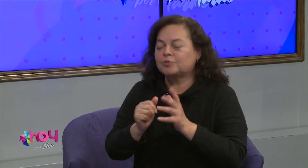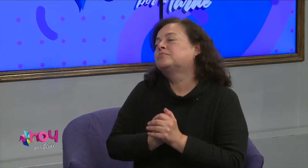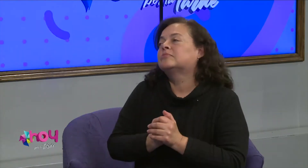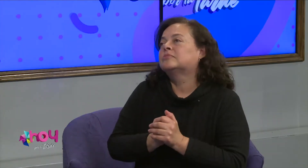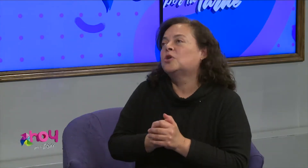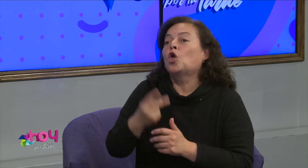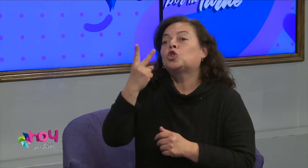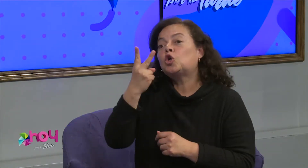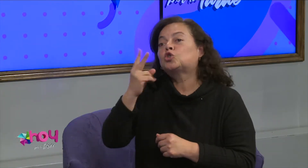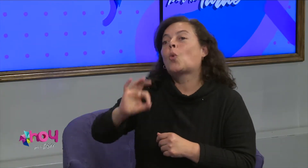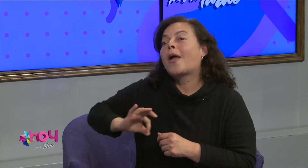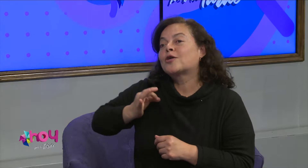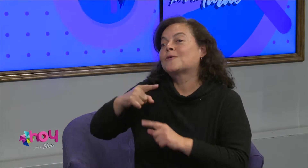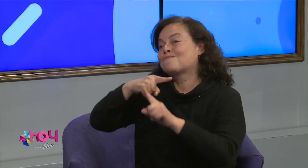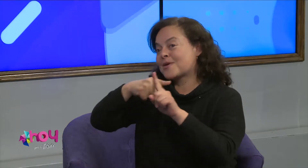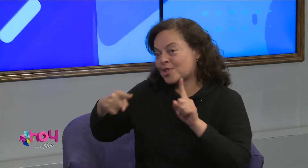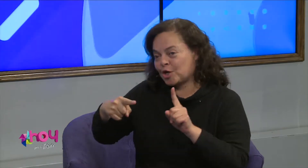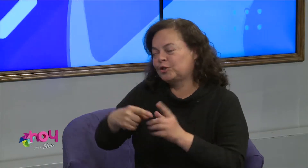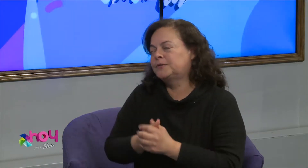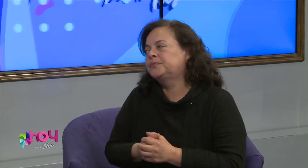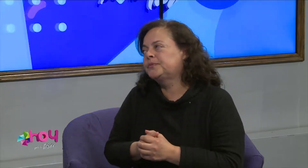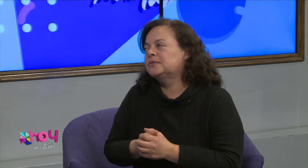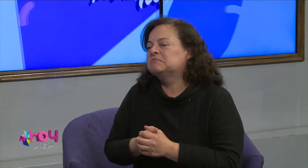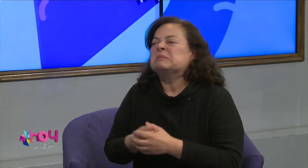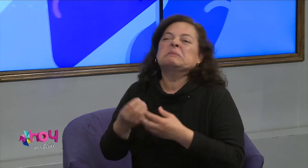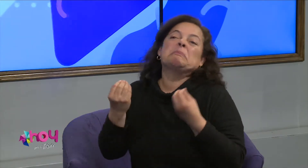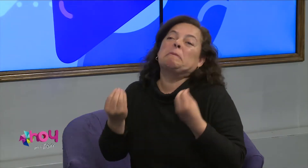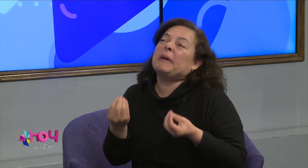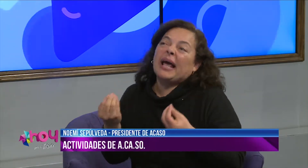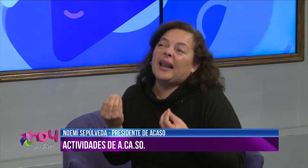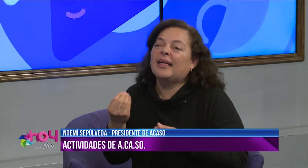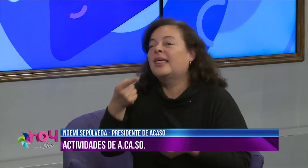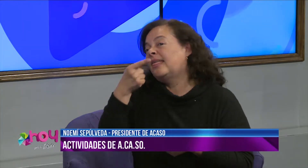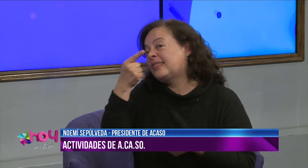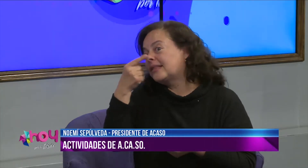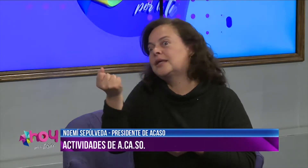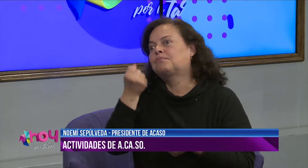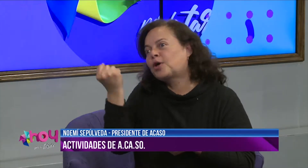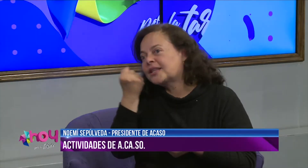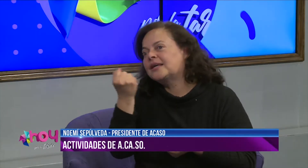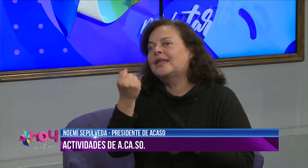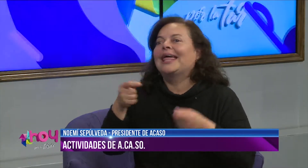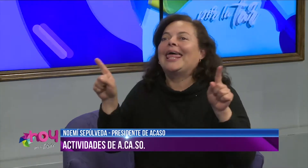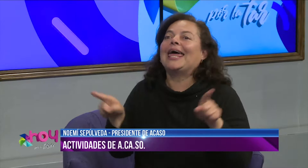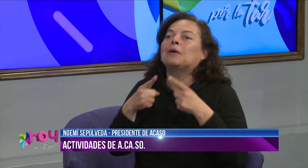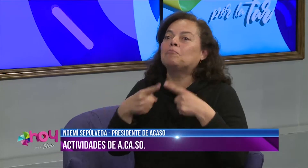lengua de señas. Llevamos aproximadamente 2 años y medio trabajando en esto. A nosotros nos parece muy